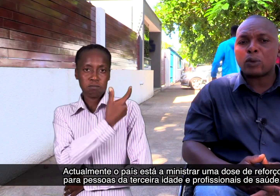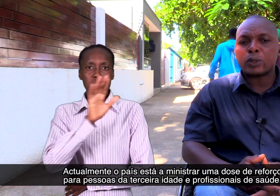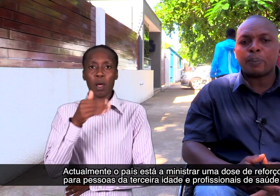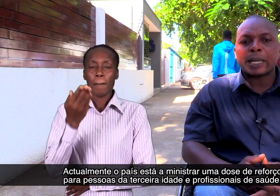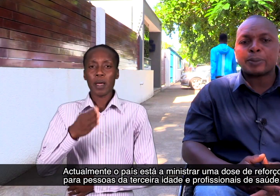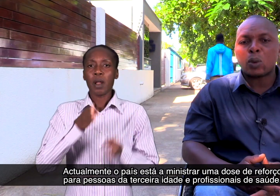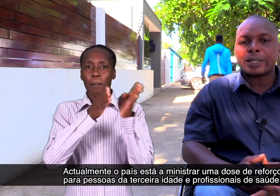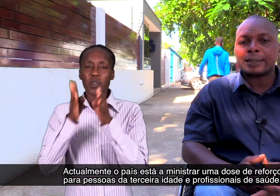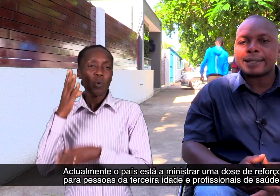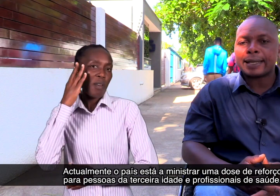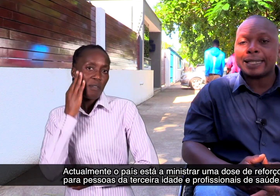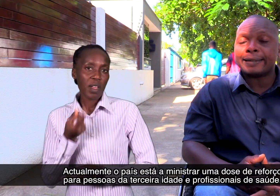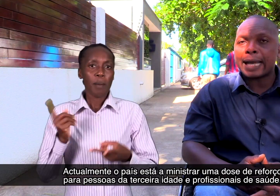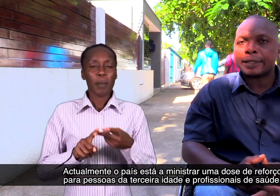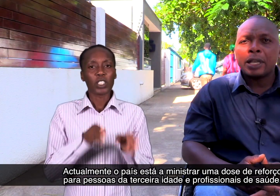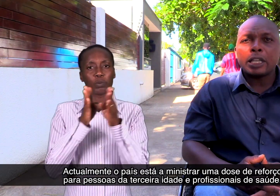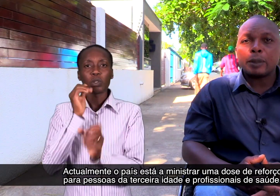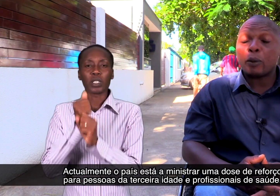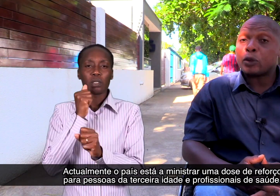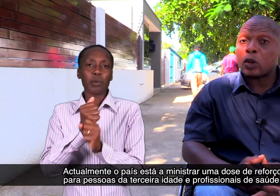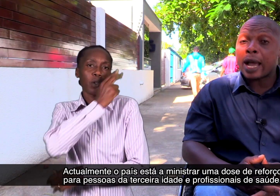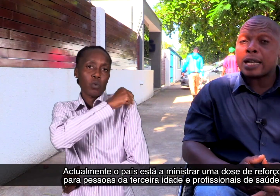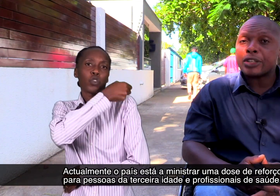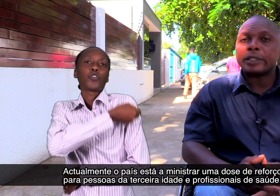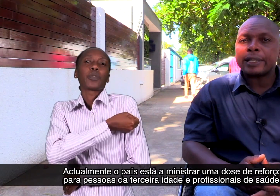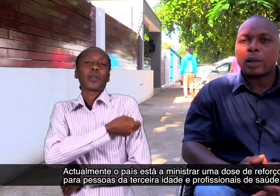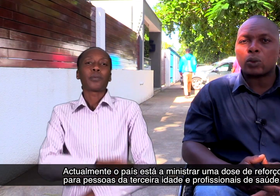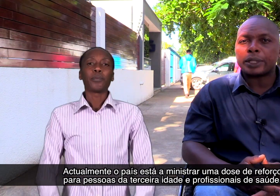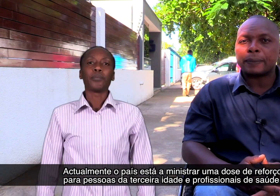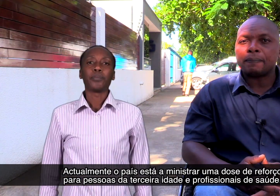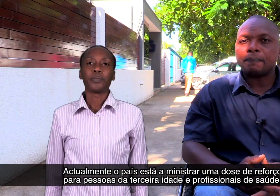reforço para as pessoas da terceira idade e profissionais de saúde.